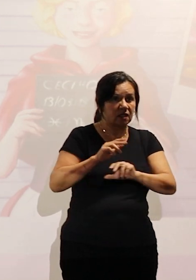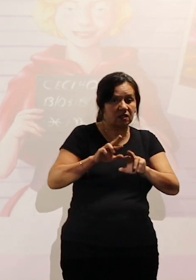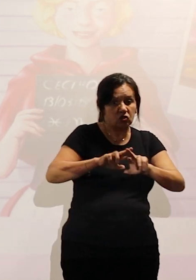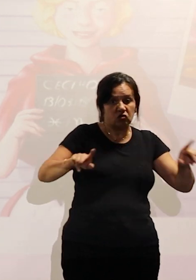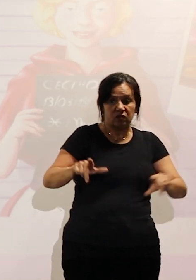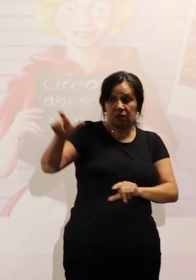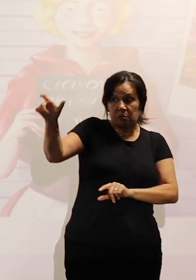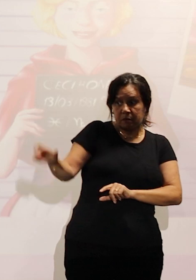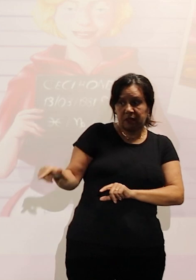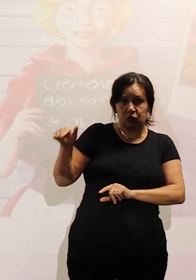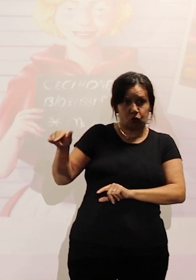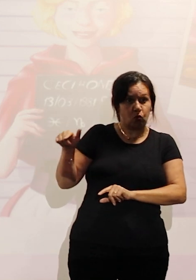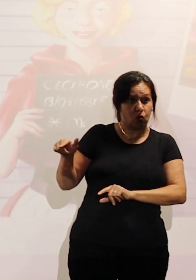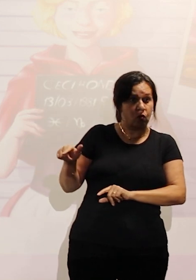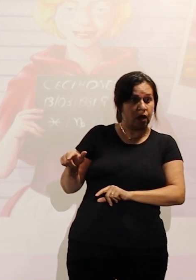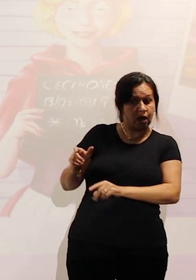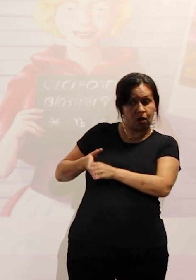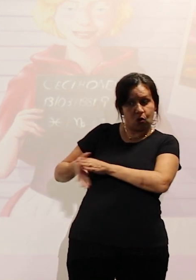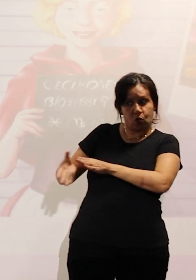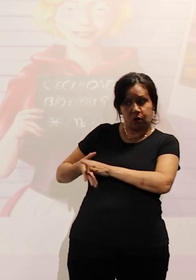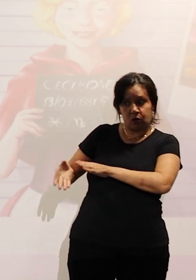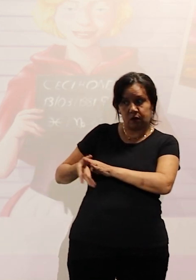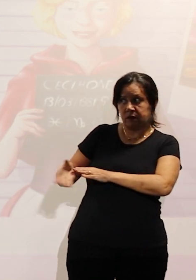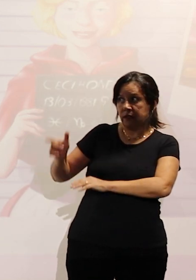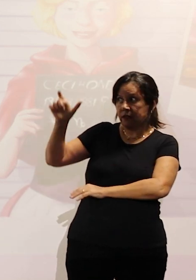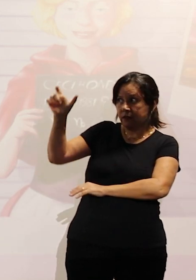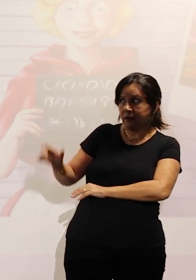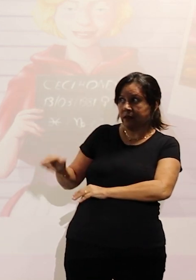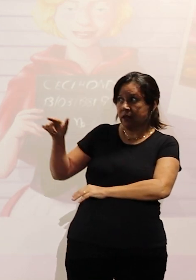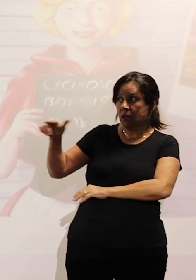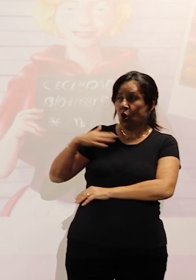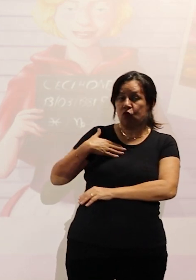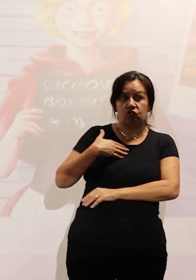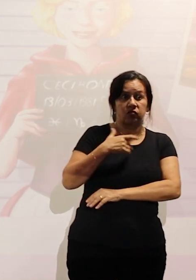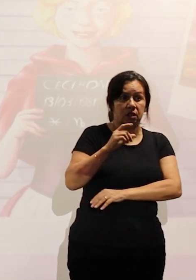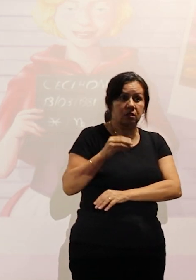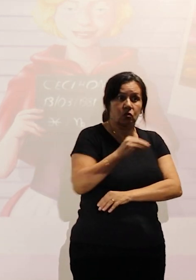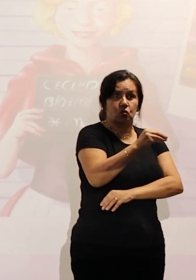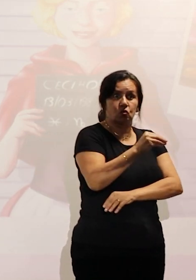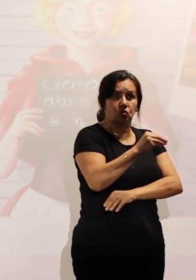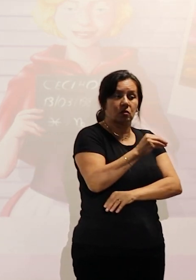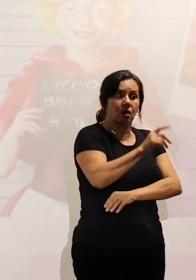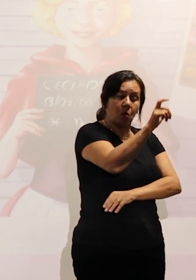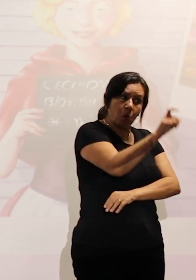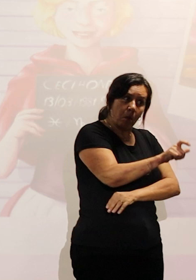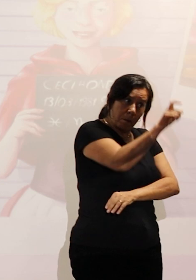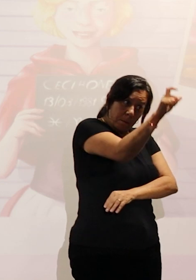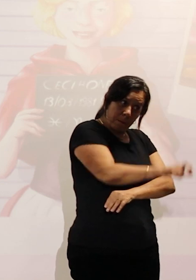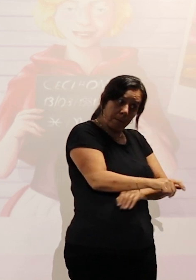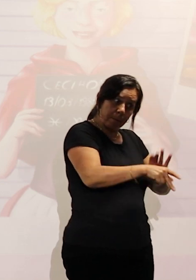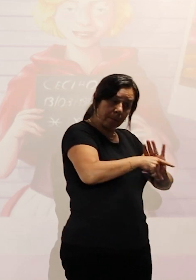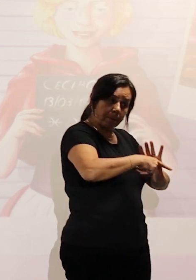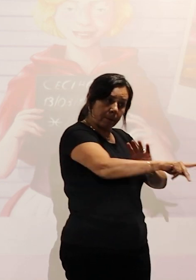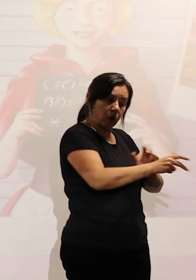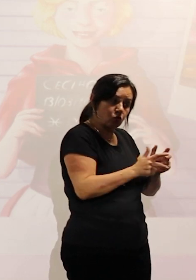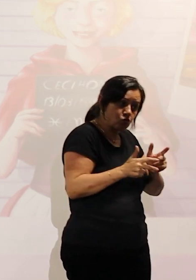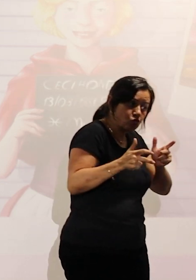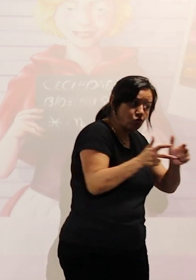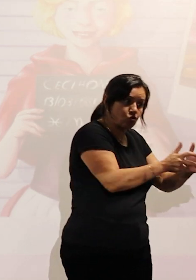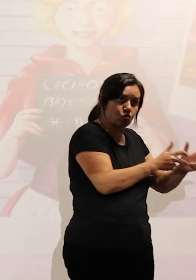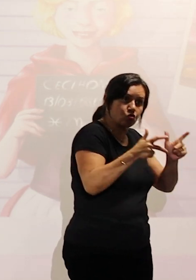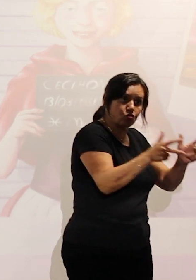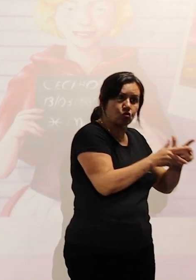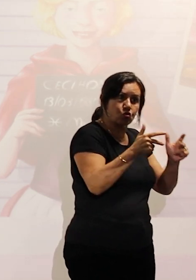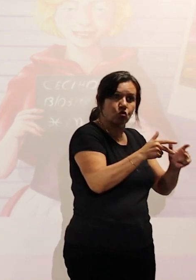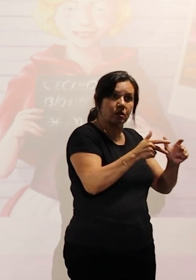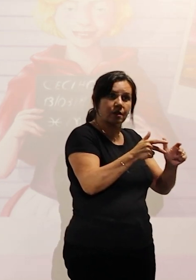falo, eu fiz um sprite aqui de mim mesma, fiz uma artezinha de mim mesma, e você coloca lá no teu jogo. Tinha um cara que tinha um jogo online lá, ele me botou